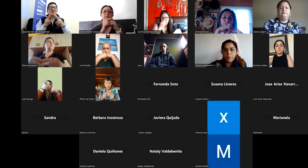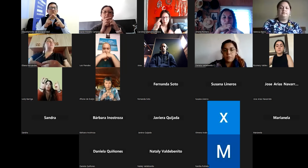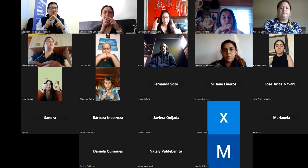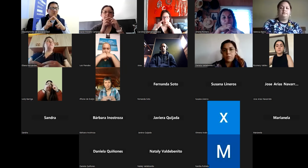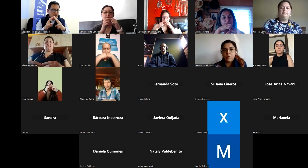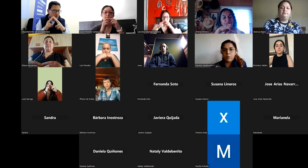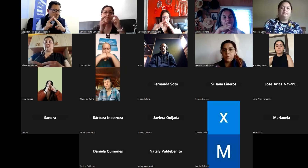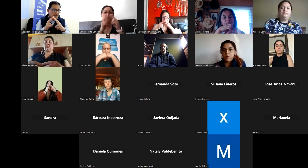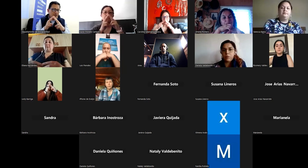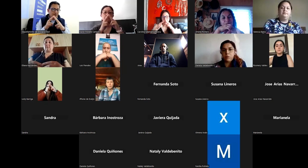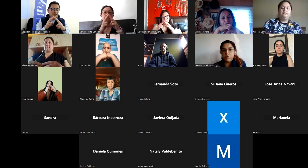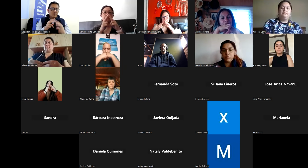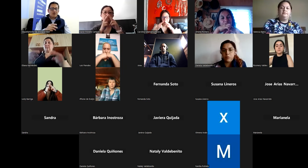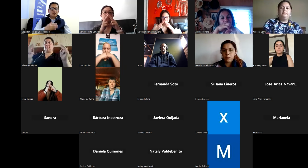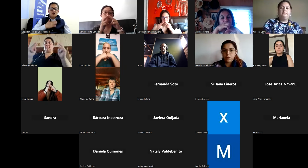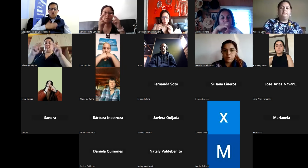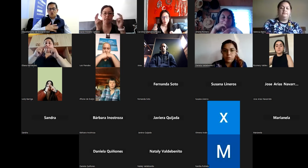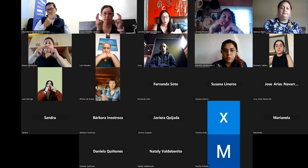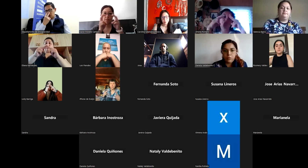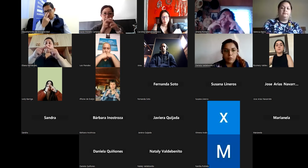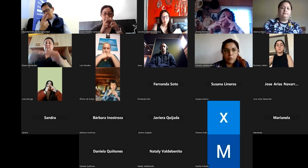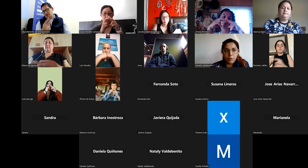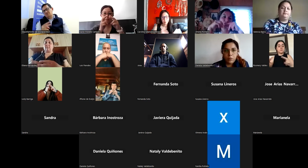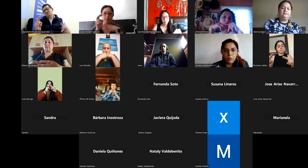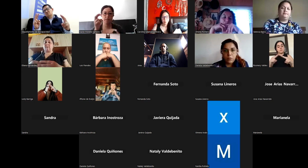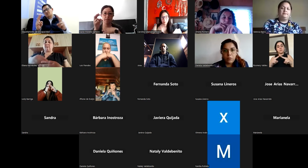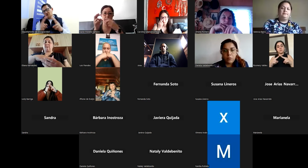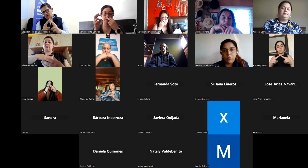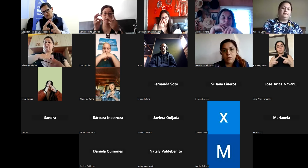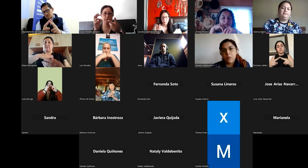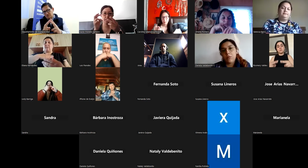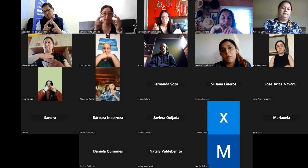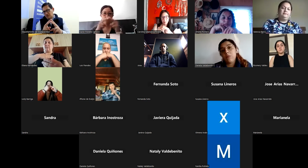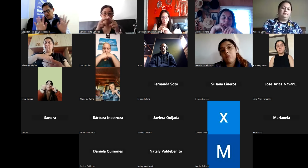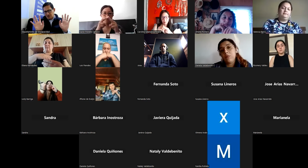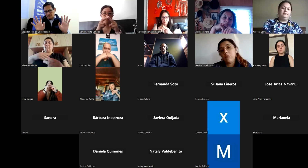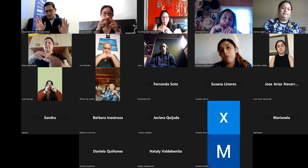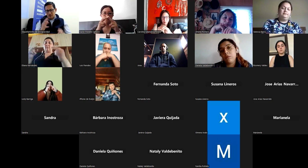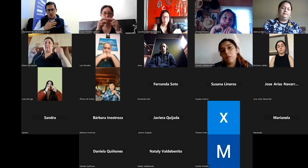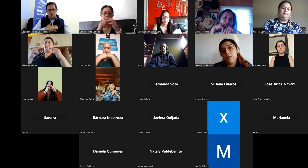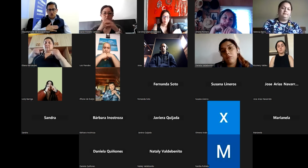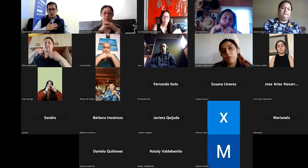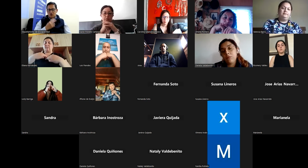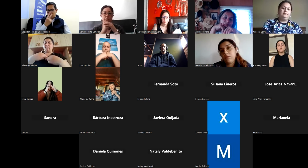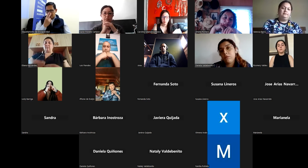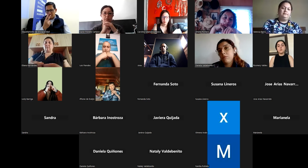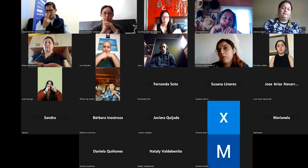nomás también se va a entender un gusto de verte nos vemos y listo un gusto de verte